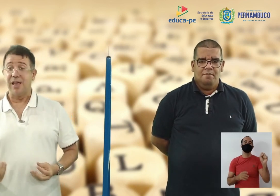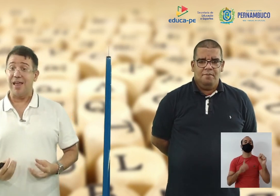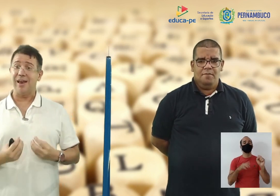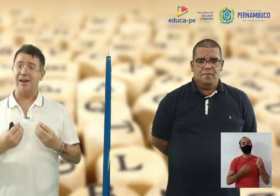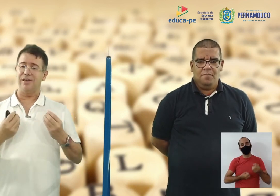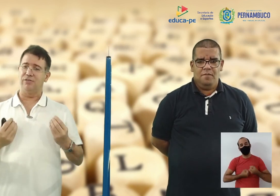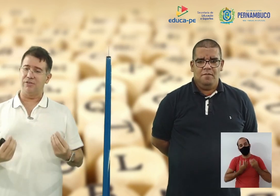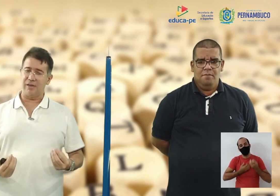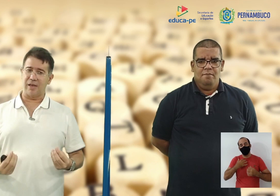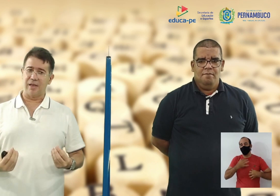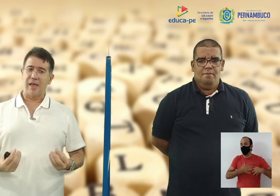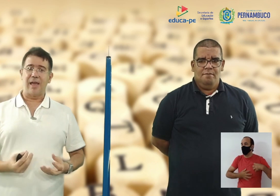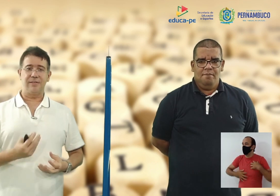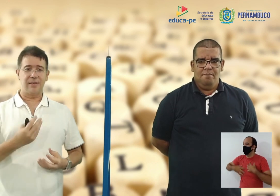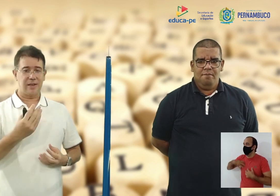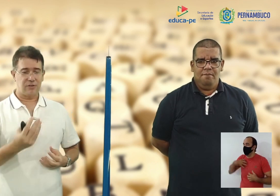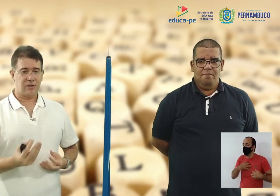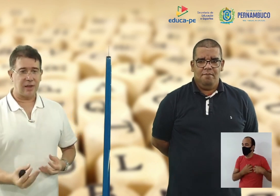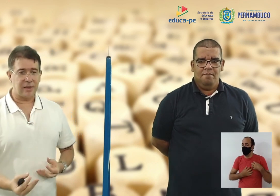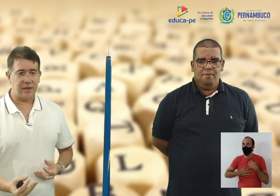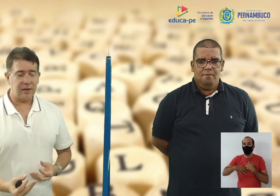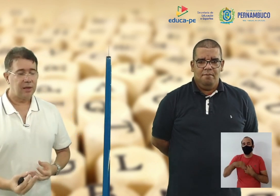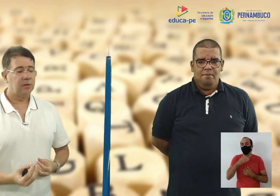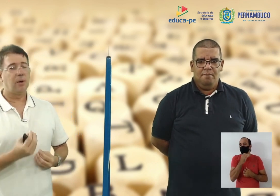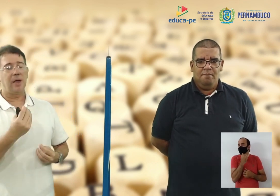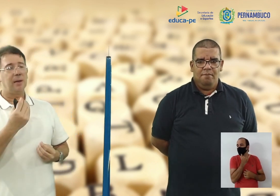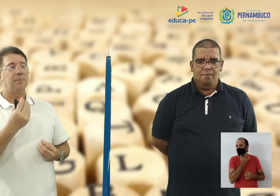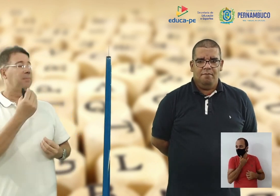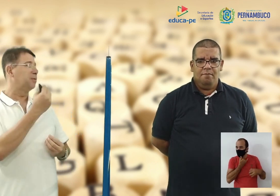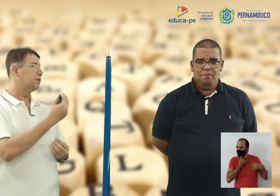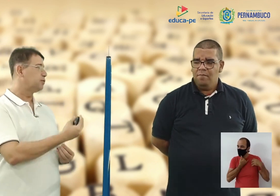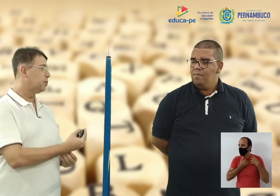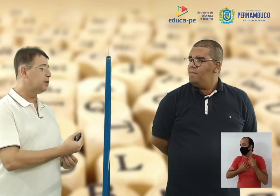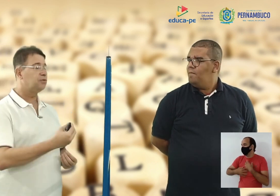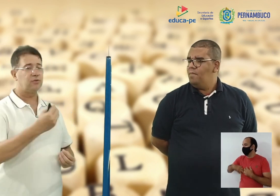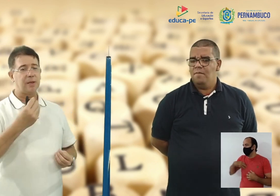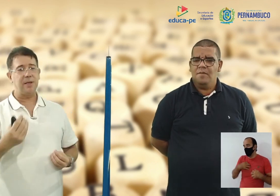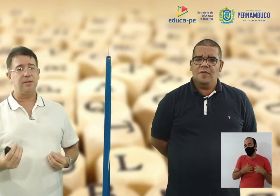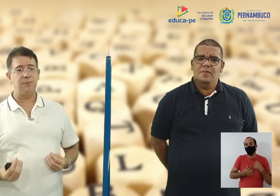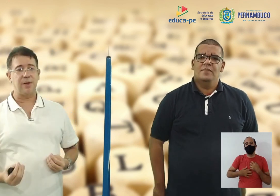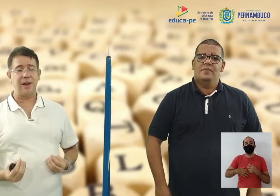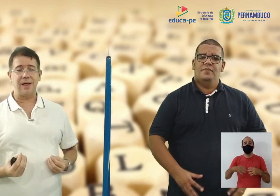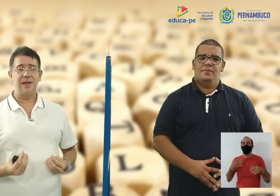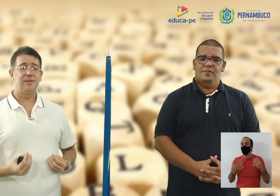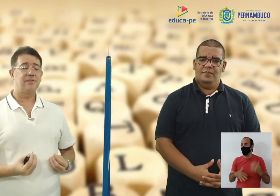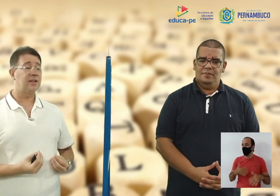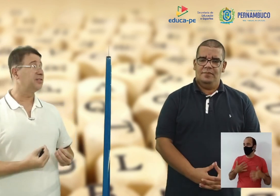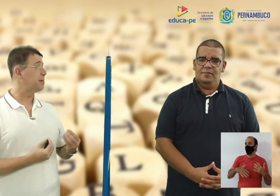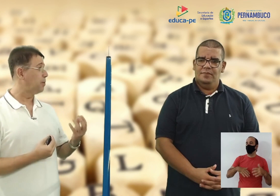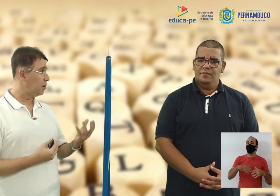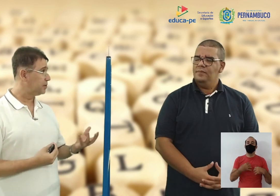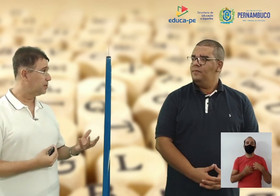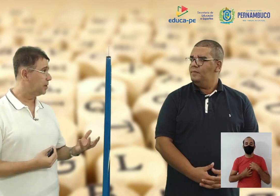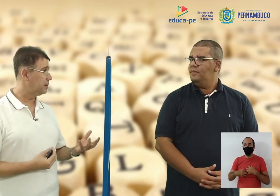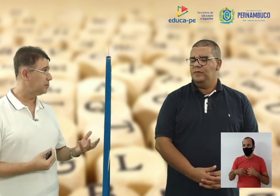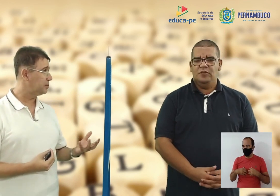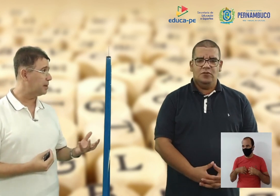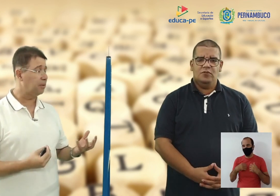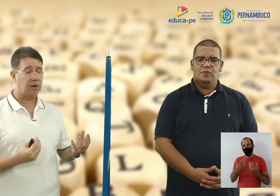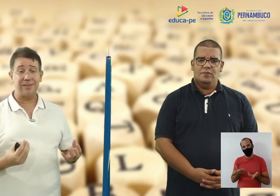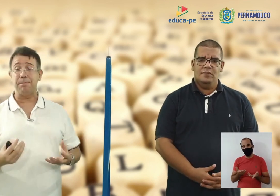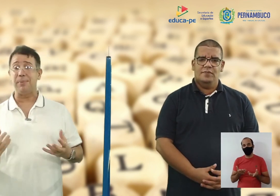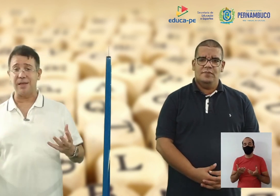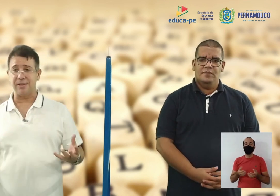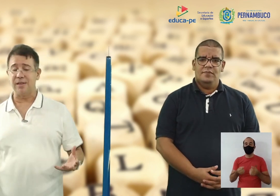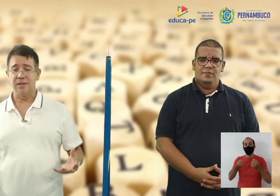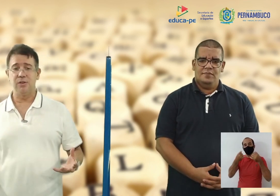tristeza, elegia. Essa elegia aqui, não é, professor? Justamente fala, certo, da morte, não é isso? Da